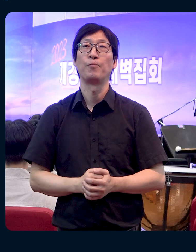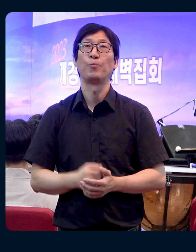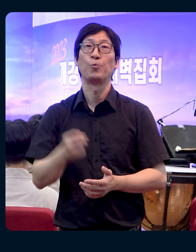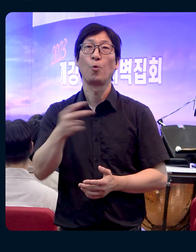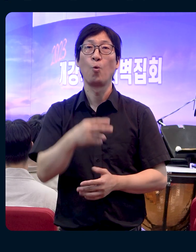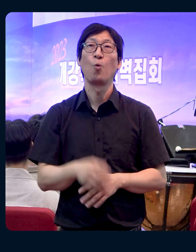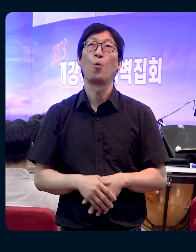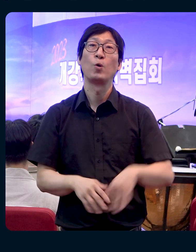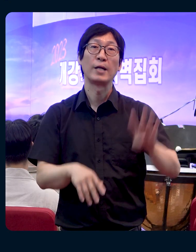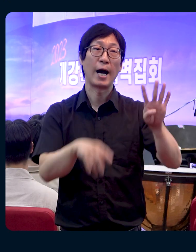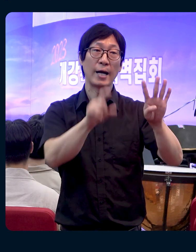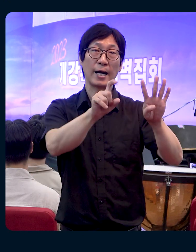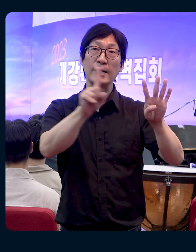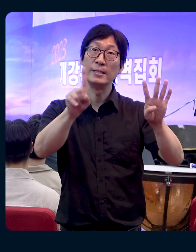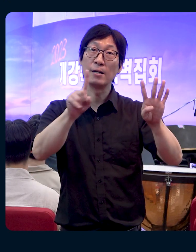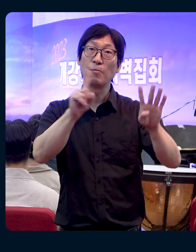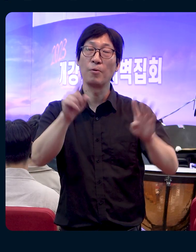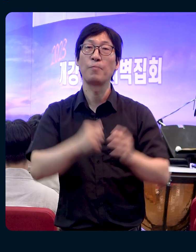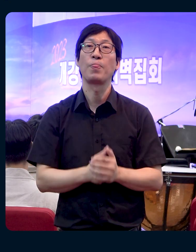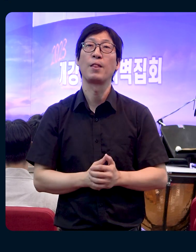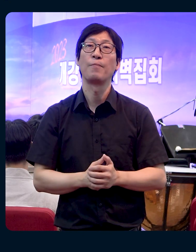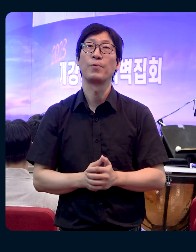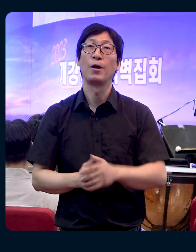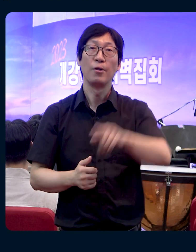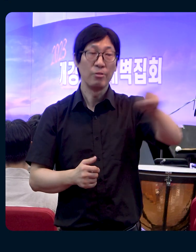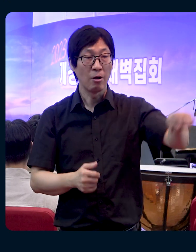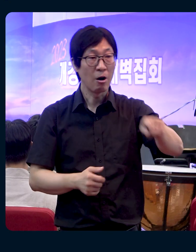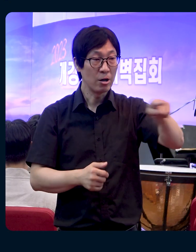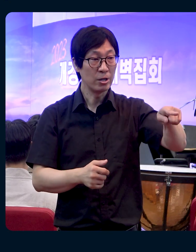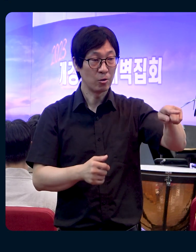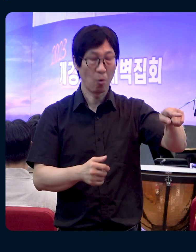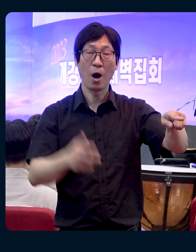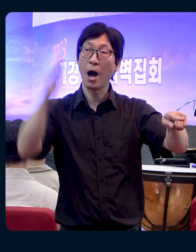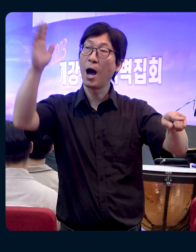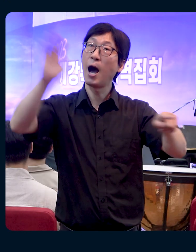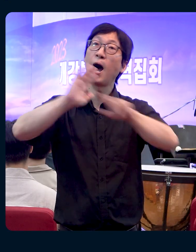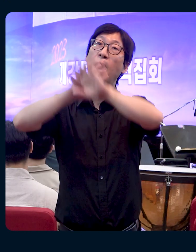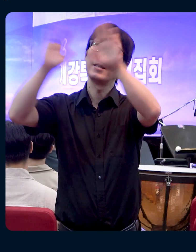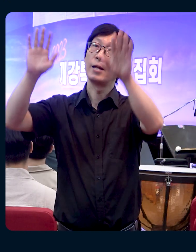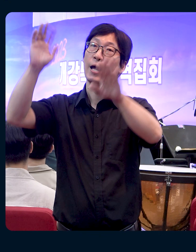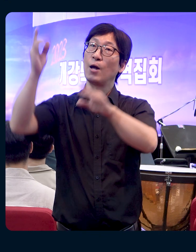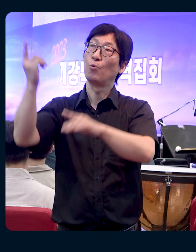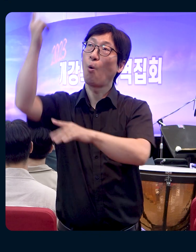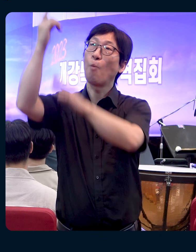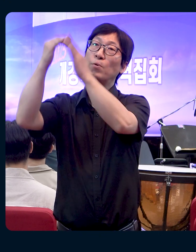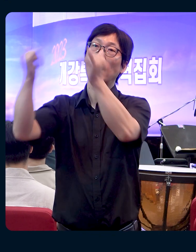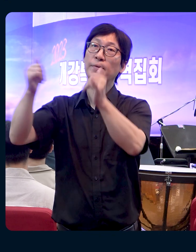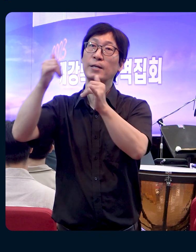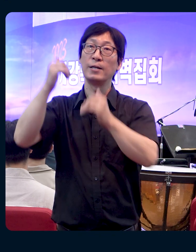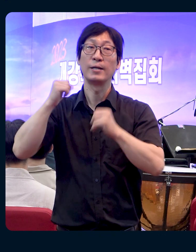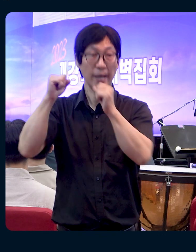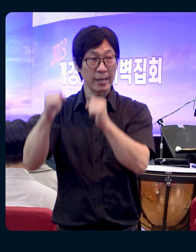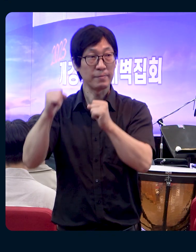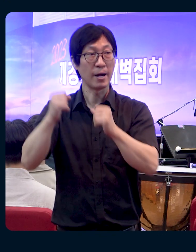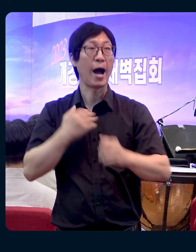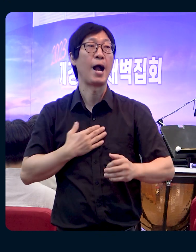그리고 4장 1절 보면 너희에게도 하늘에 상전이 계심을 알지어다 그랬어요.